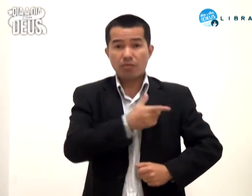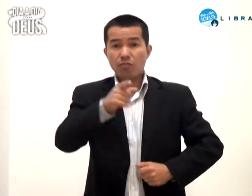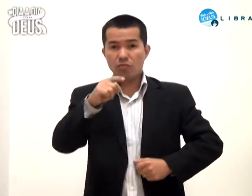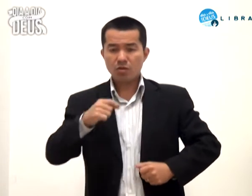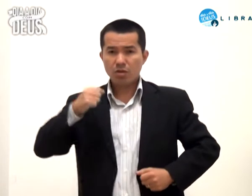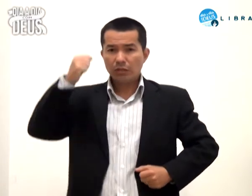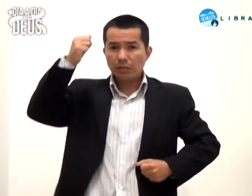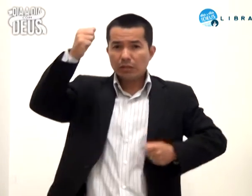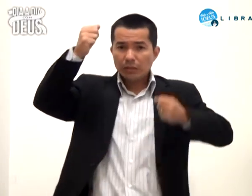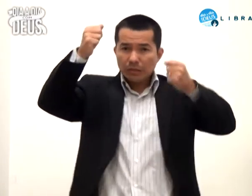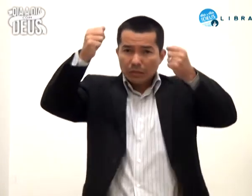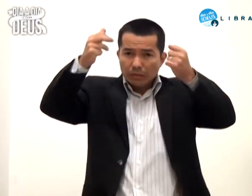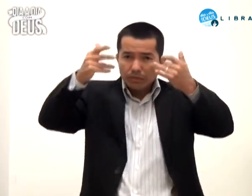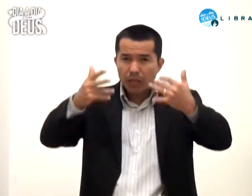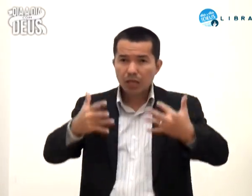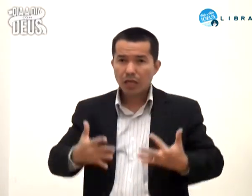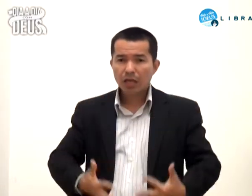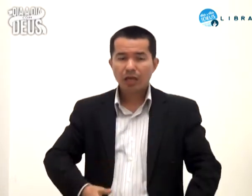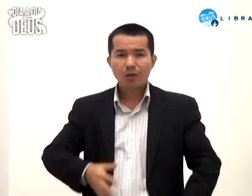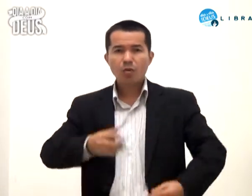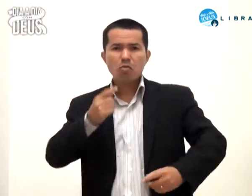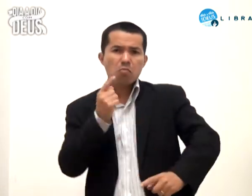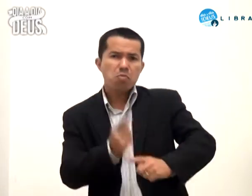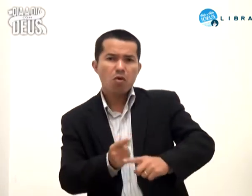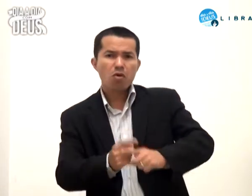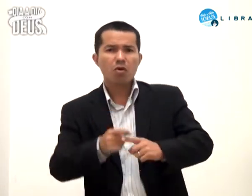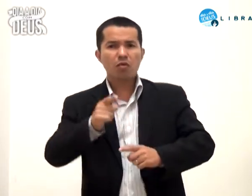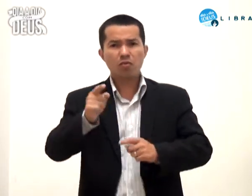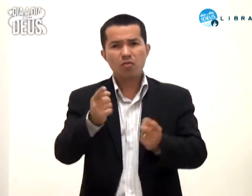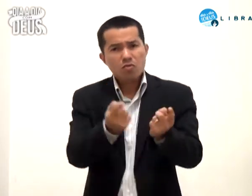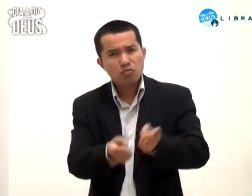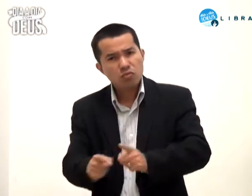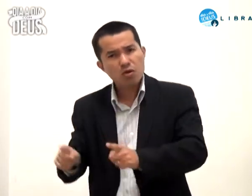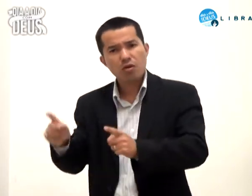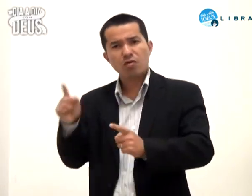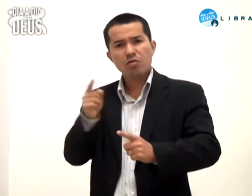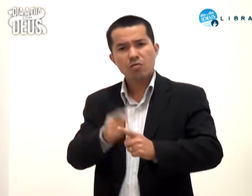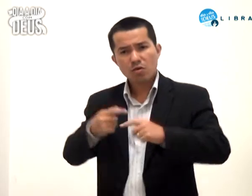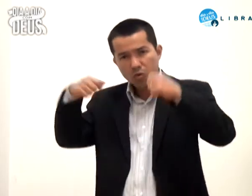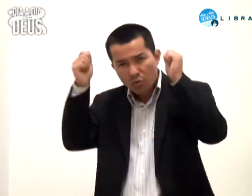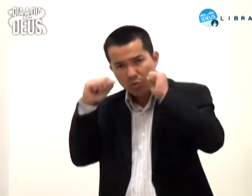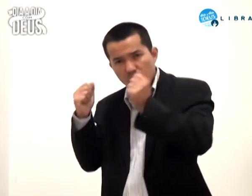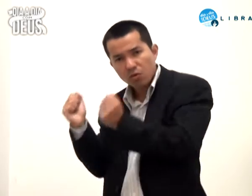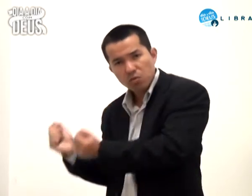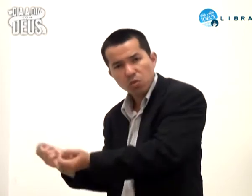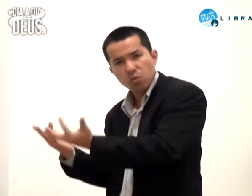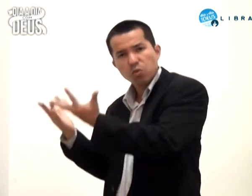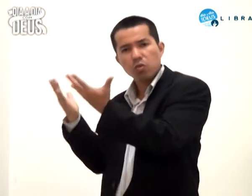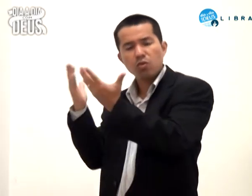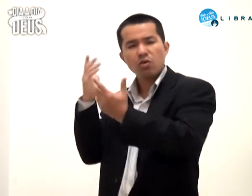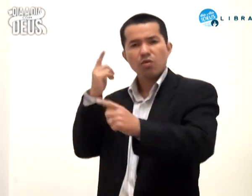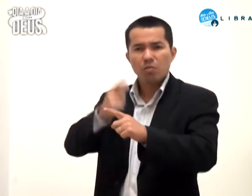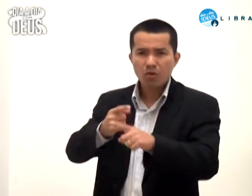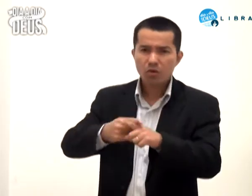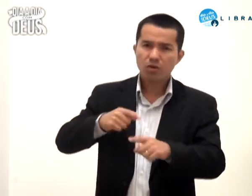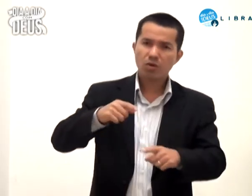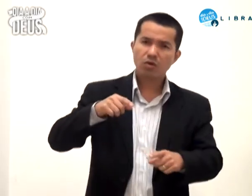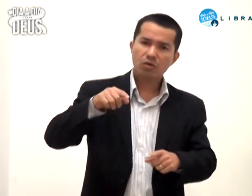hoje? Por que você nos trouxe aqui? Por que a gente está comendo esse animalzinho? E aí a pessoa dizia: porque Deus